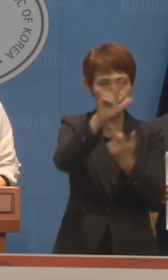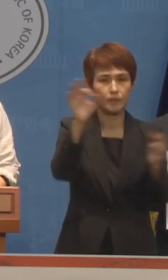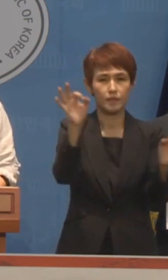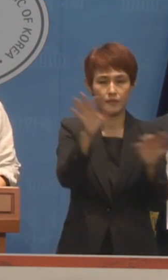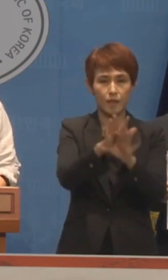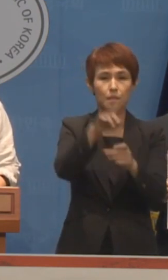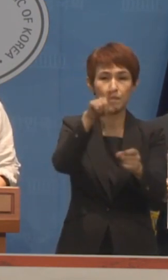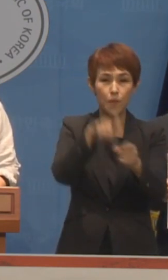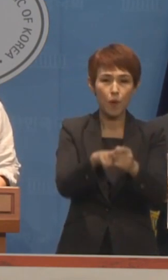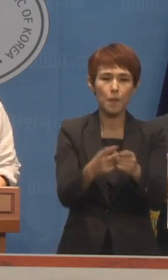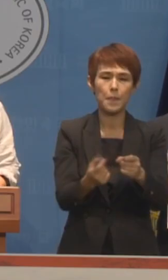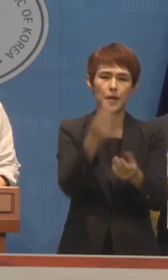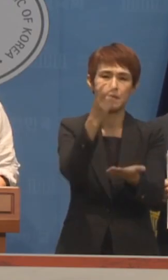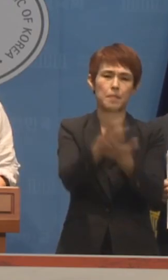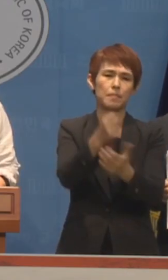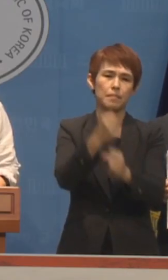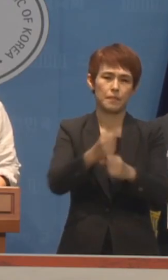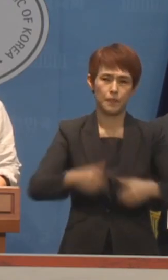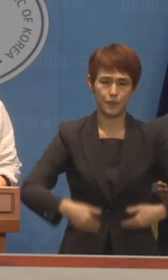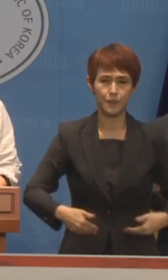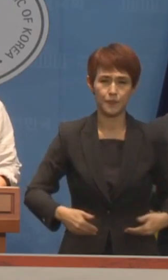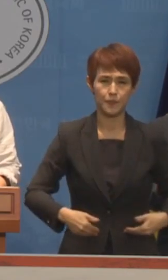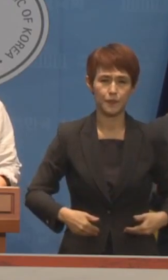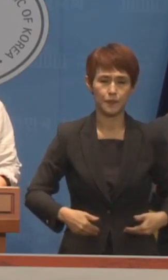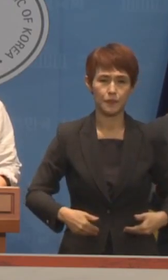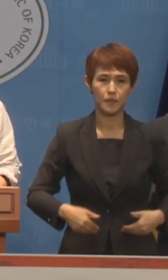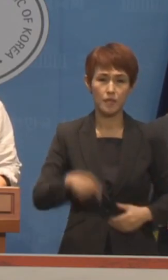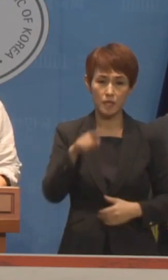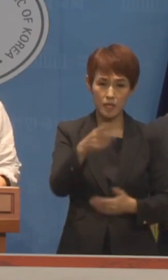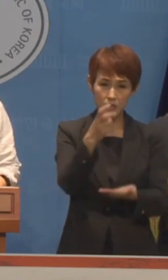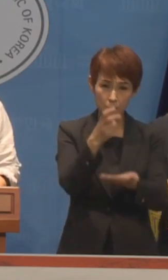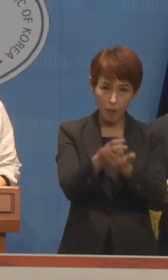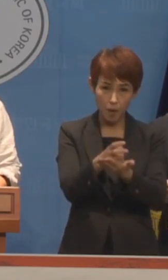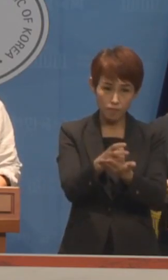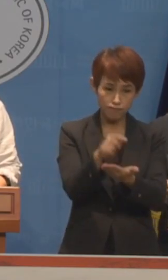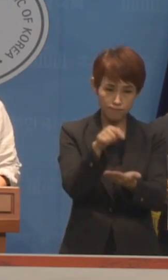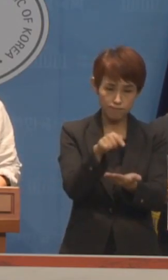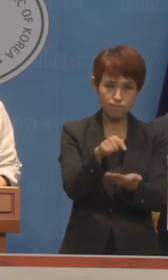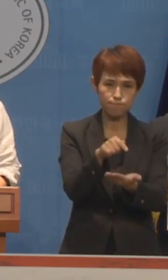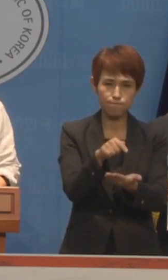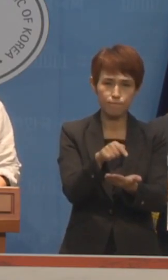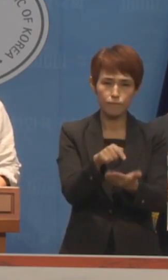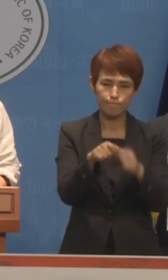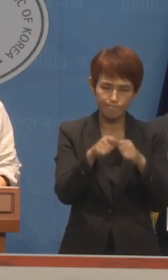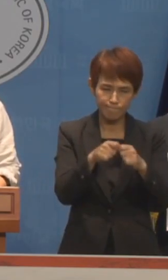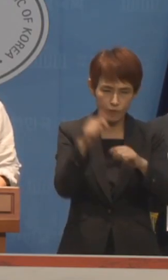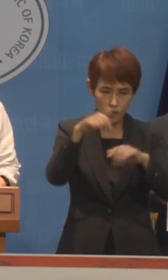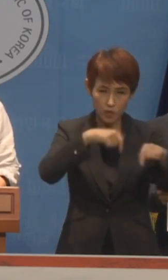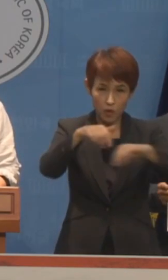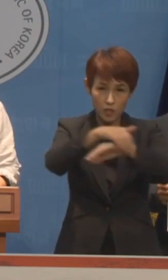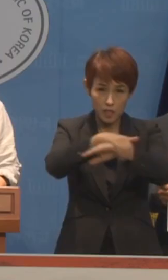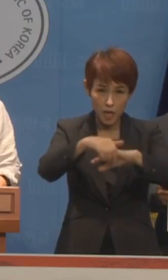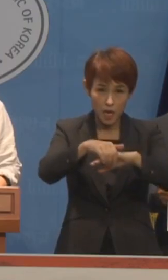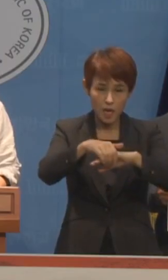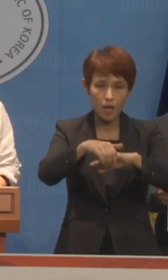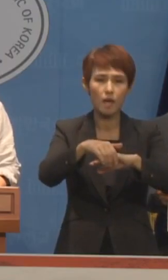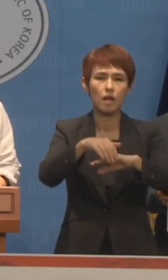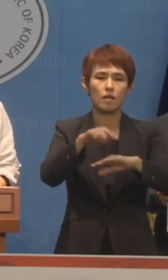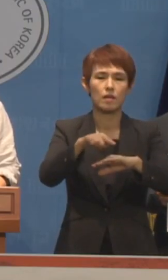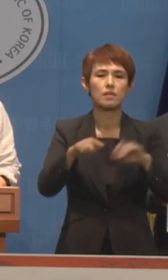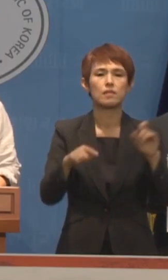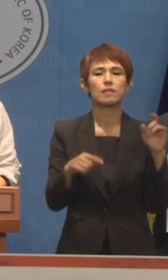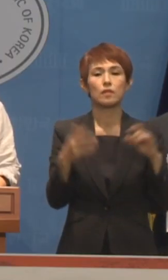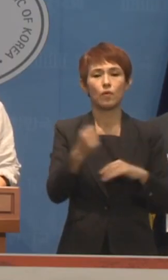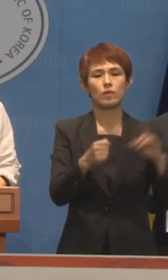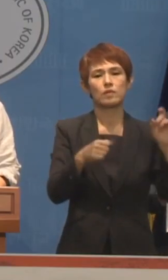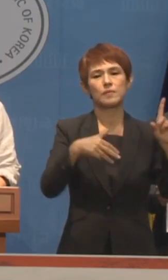탈석탄법을 빠르게 제정해야 합니다. 탈석탄법 같이 강력하고 구체적인 정책 신호들로 11차 정기본안